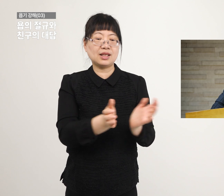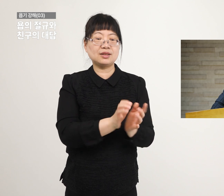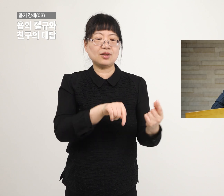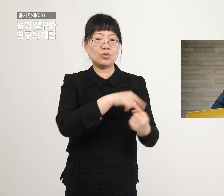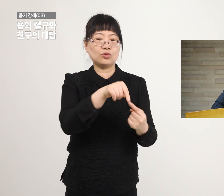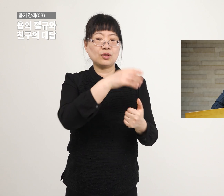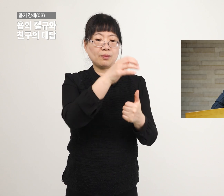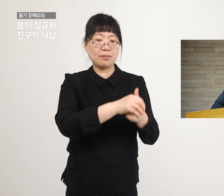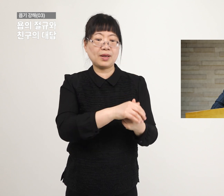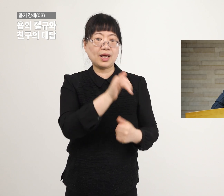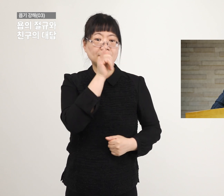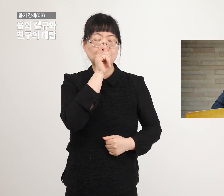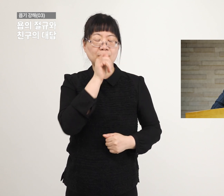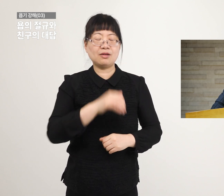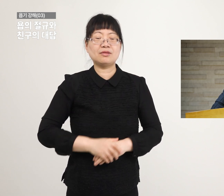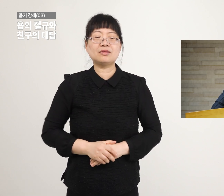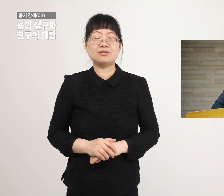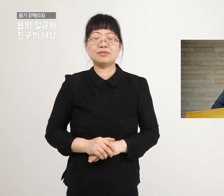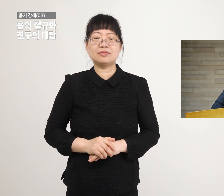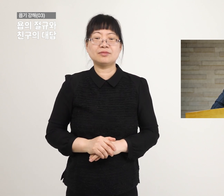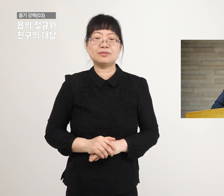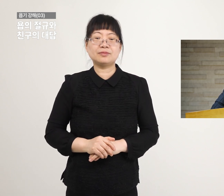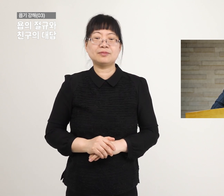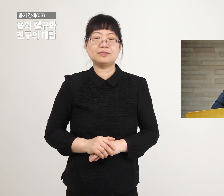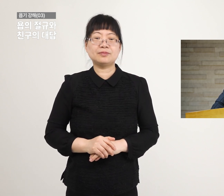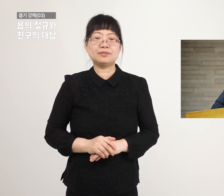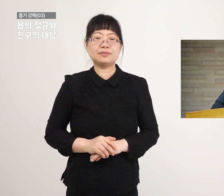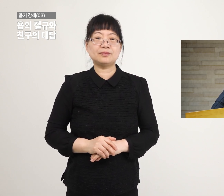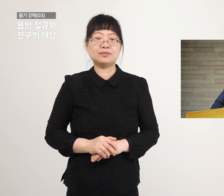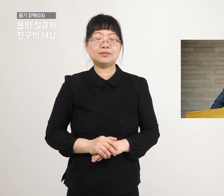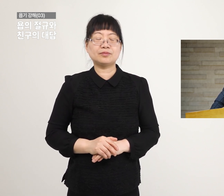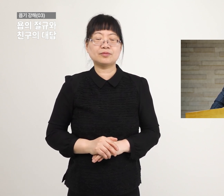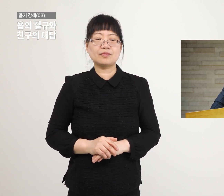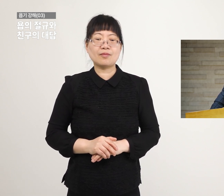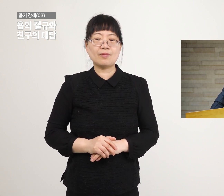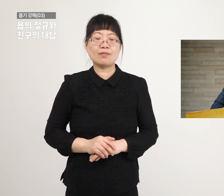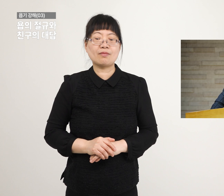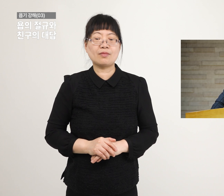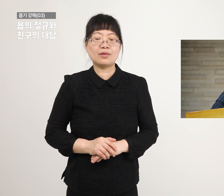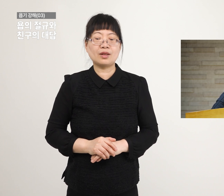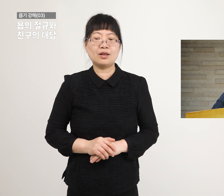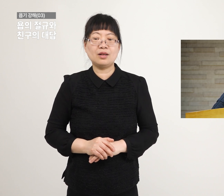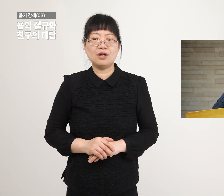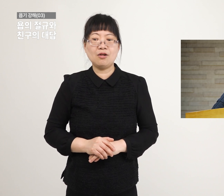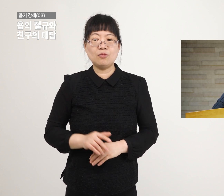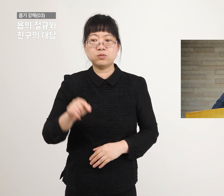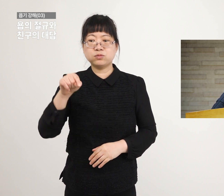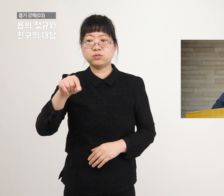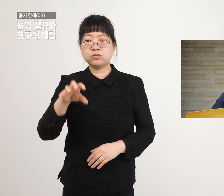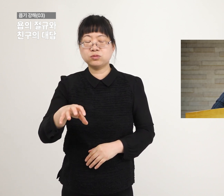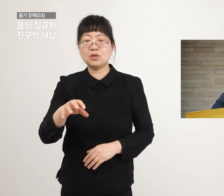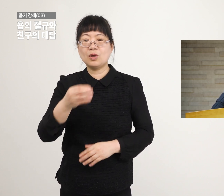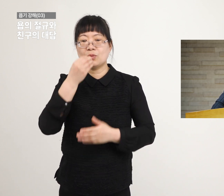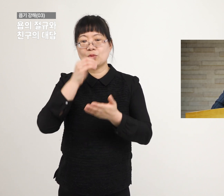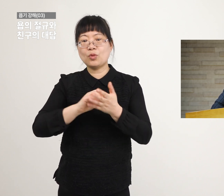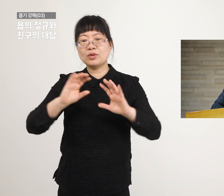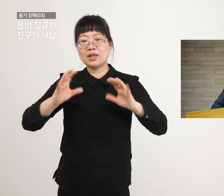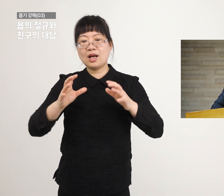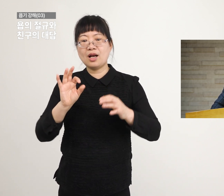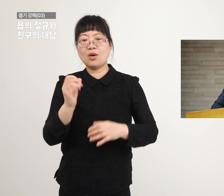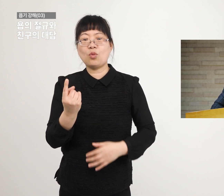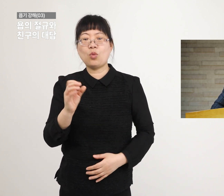운영하는 그 집단 사교 농장입니다. 거기를 돌나라